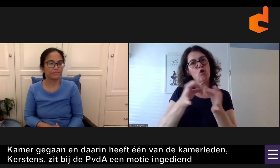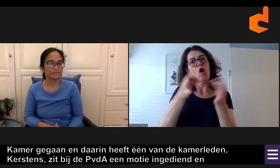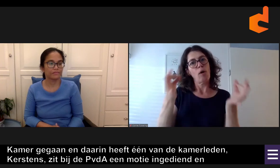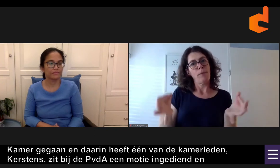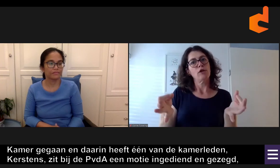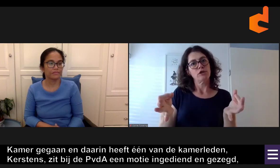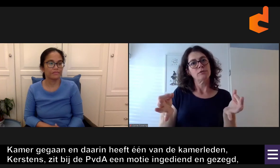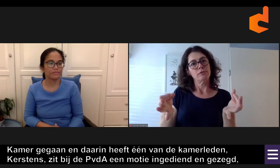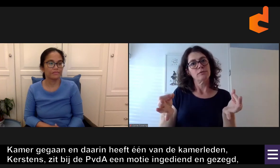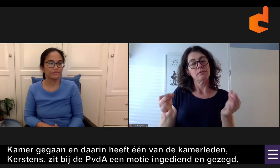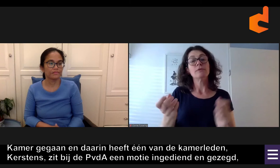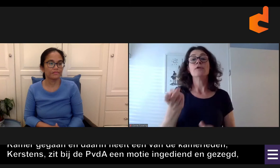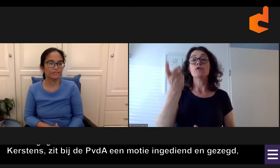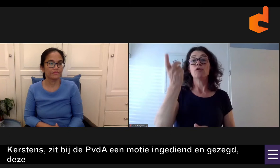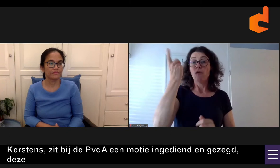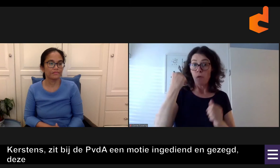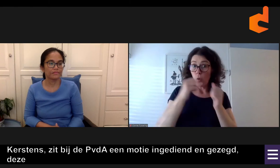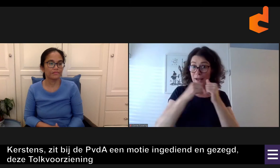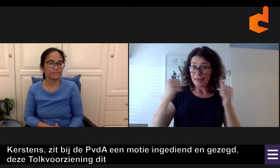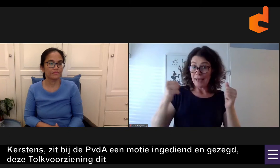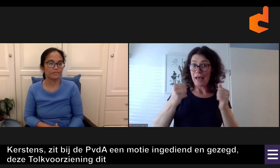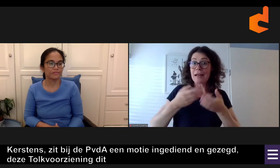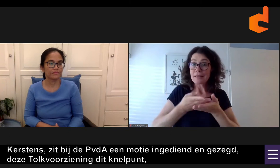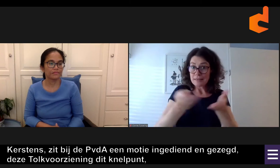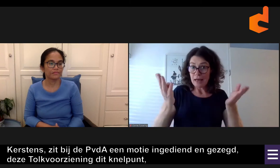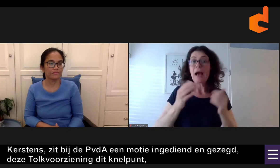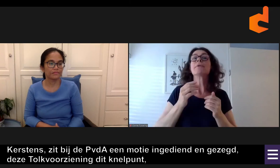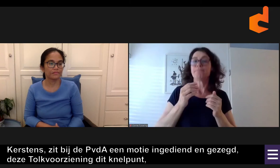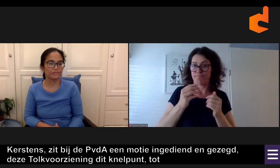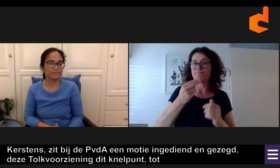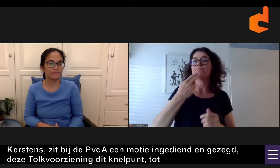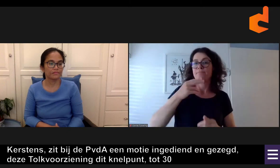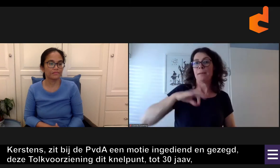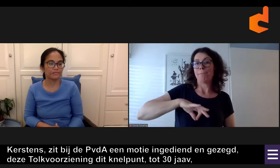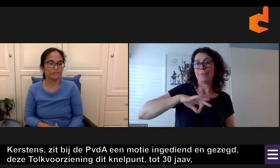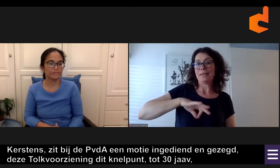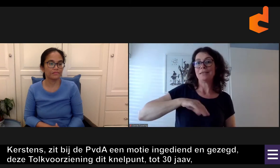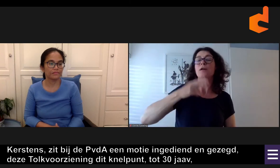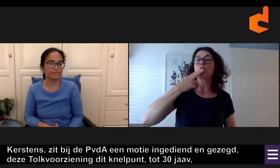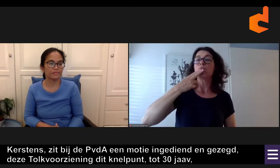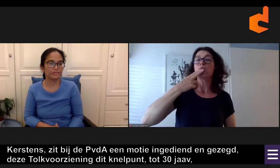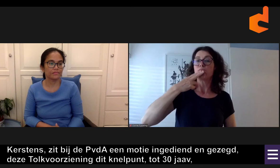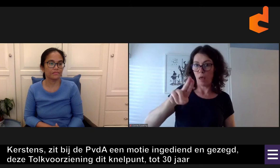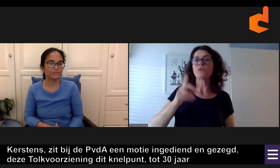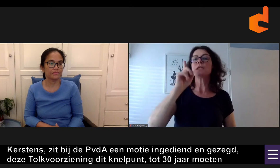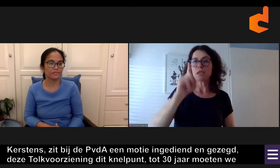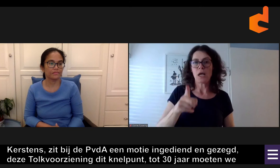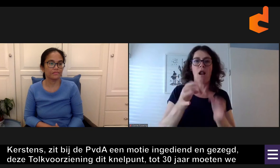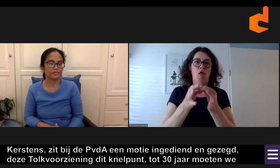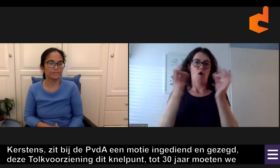deze tolkvoorziening, dit knelpunt, tolkvoorziening tot 30 jaar, dat moeten we oplossen. En daarvan heeft de Tweede Kamer gezegd, nou ja, de minister